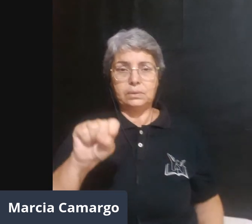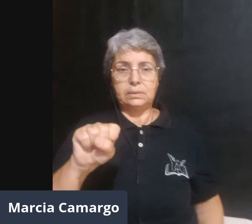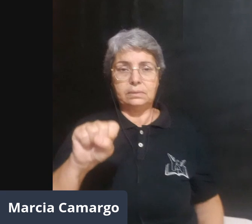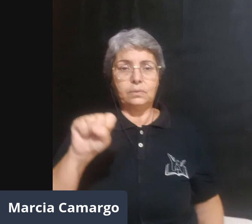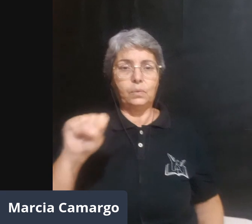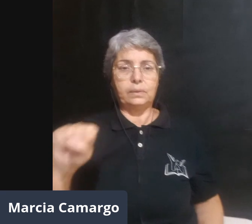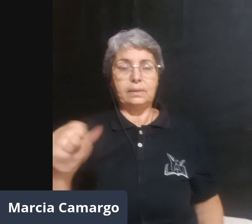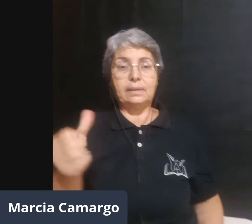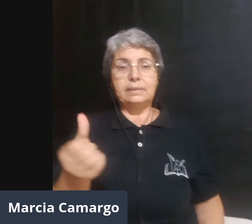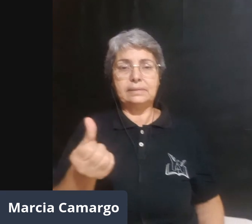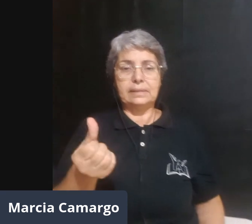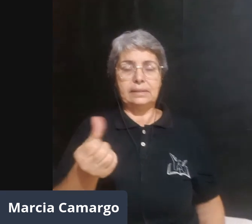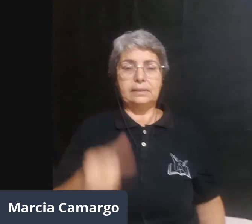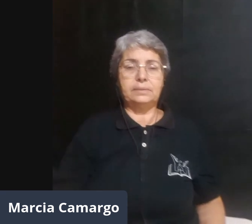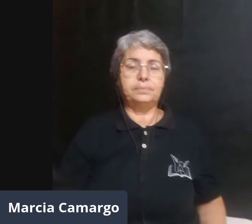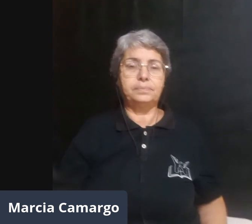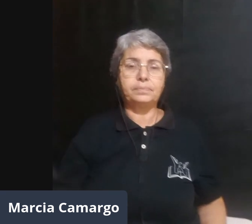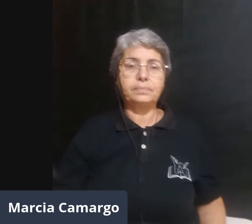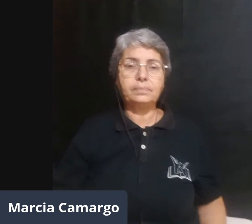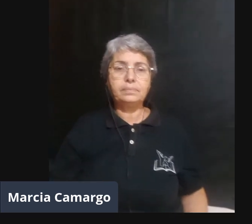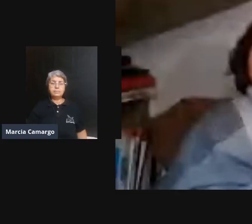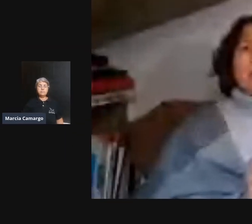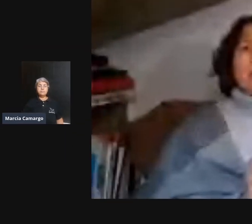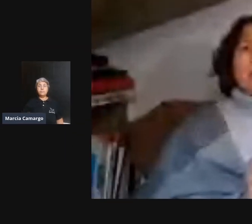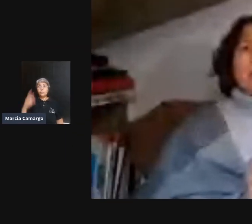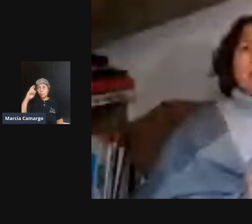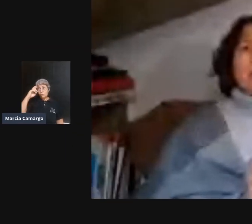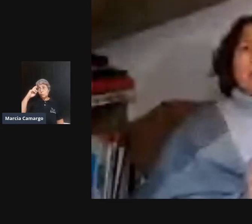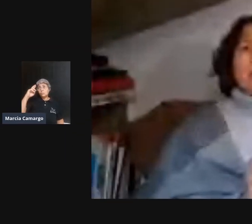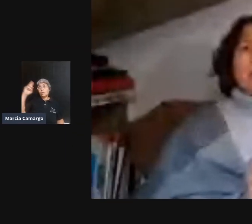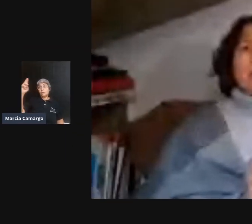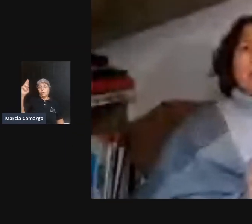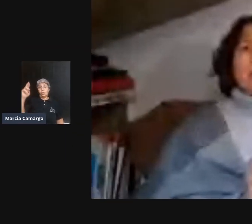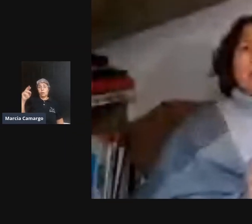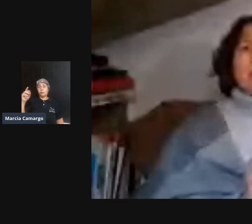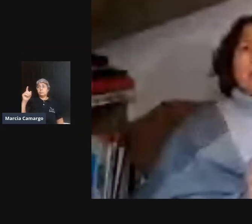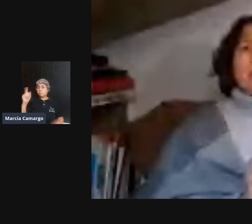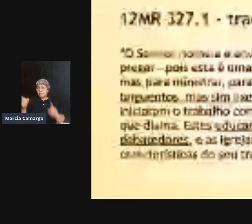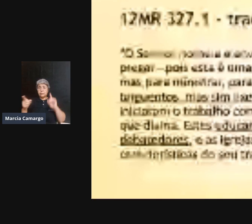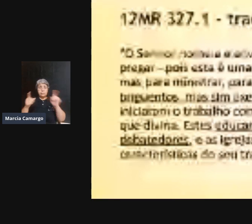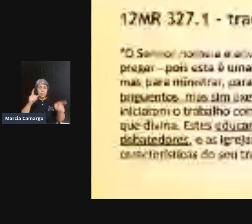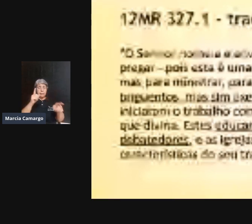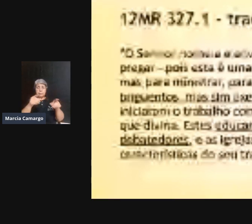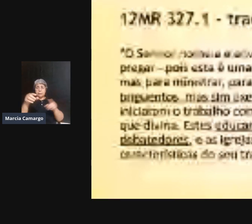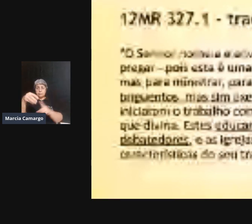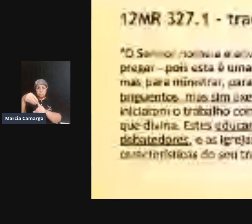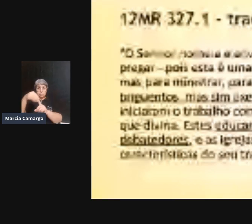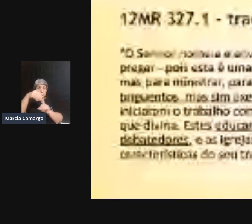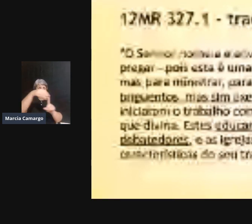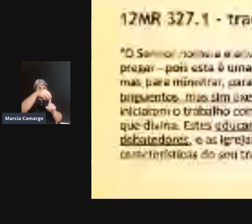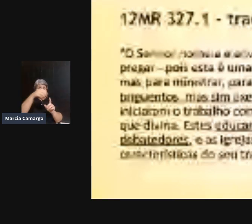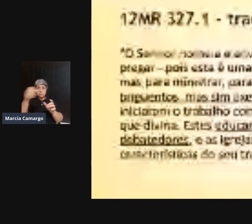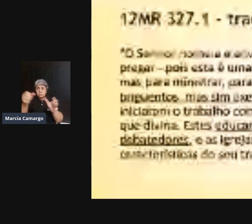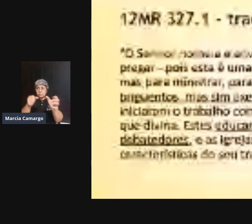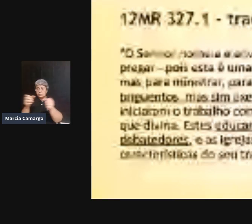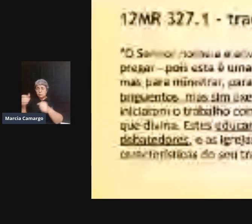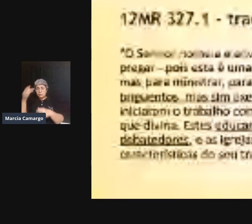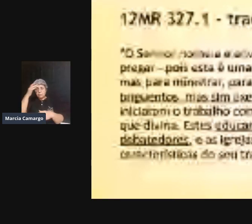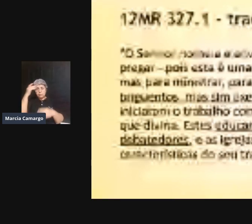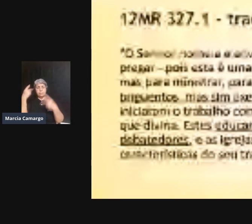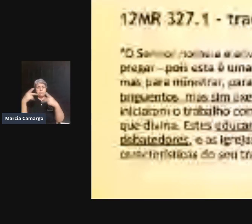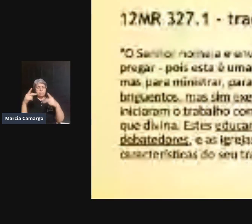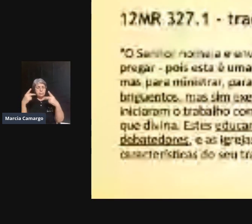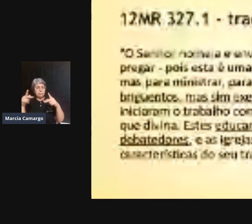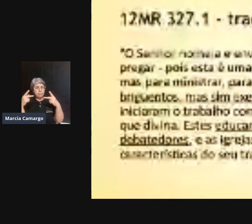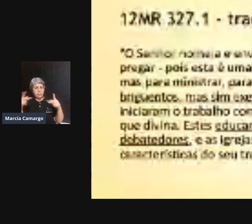1886. O Senhor nomeia e envia ministros não somente para pregar, pois esta é uma